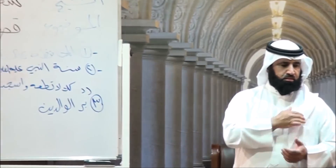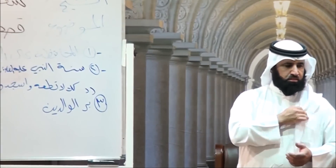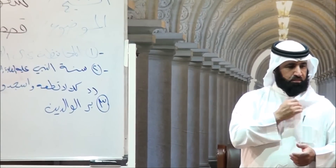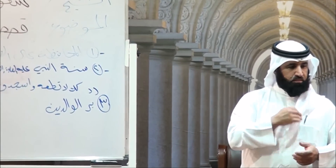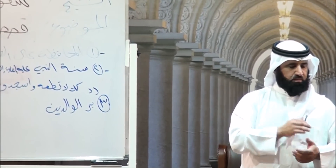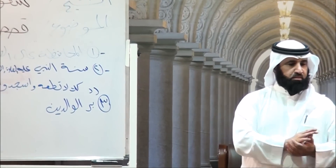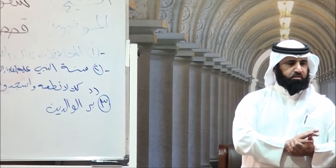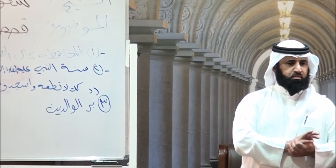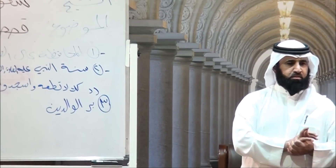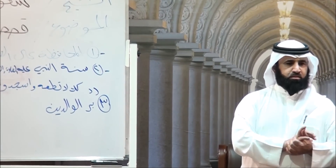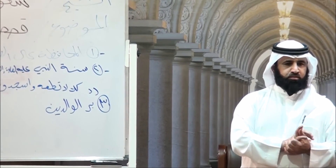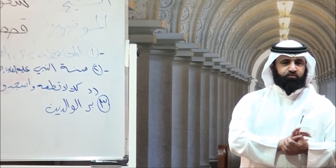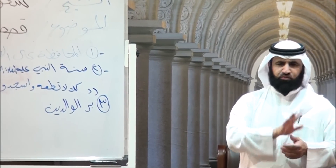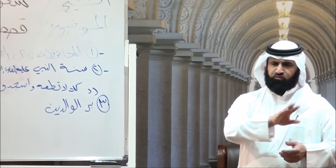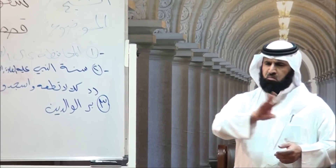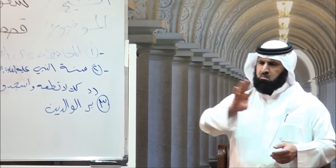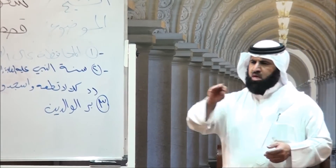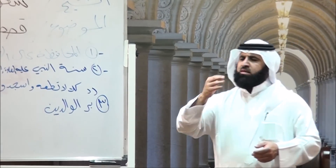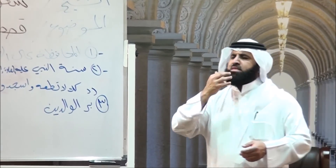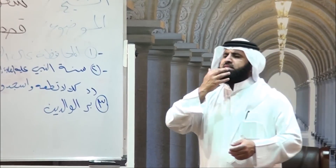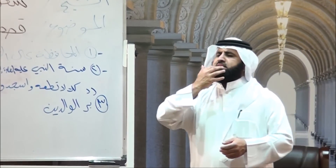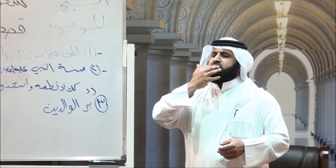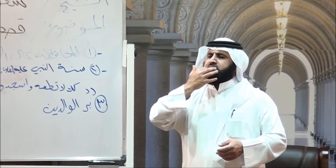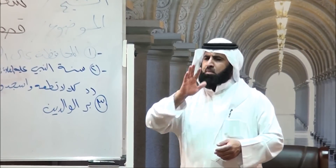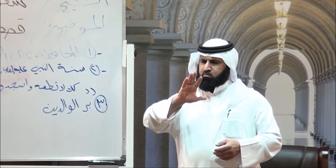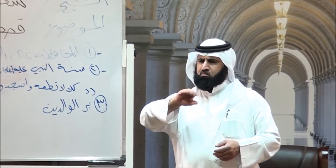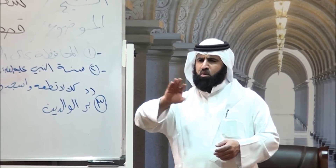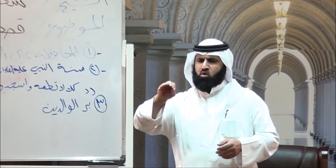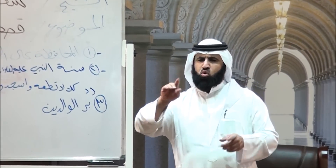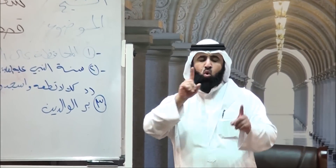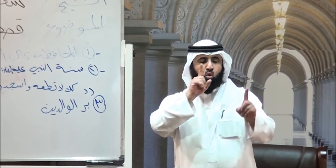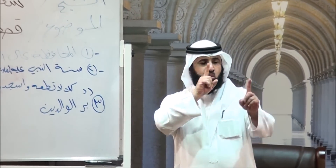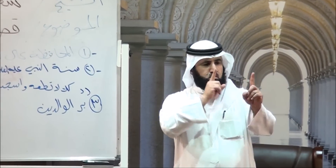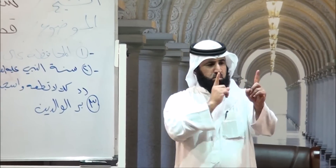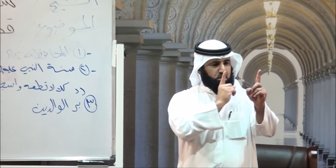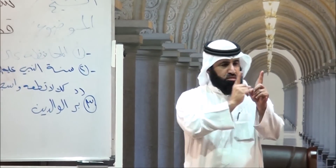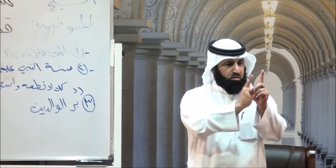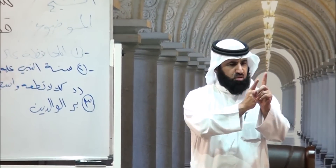الحين في شباب يرفع صوته على أمه.